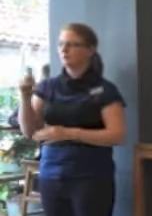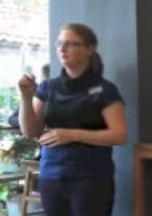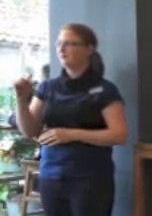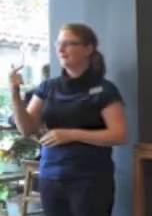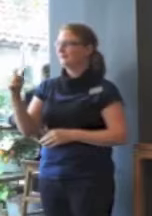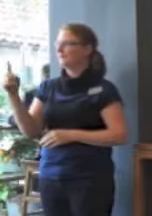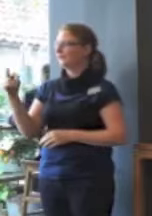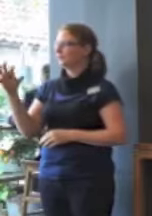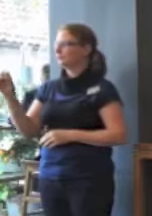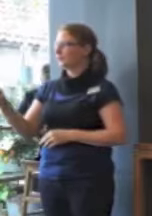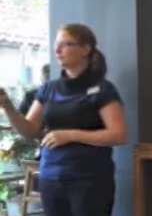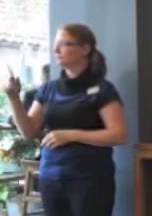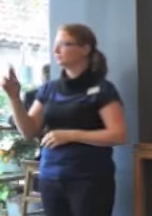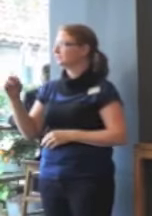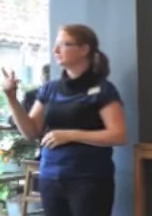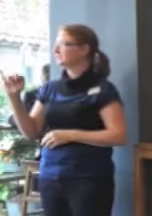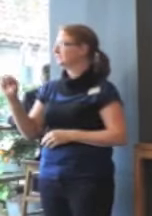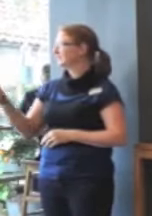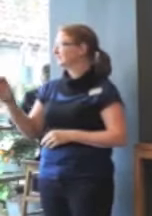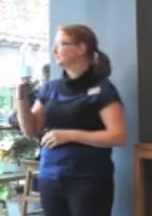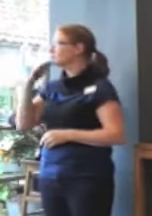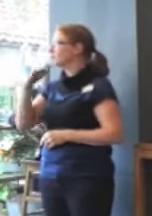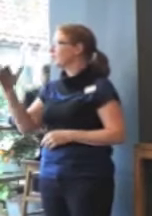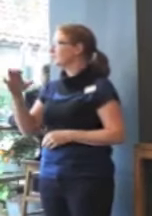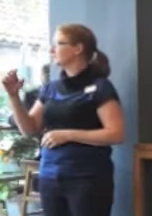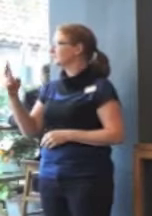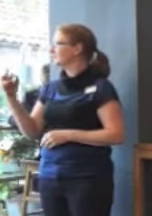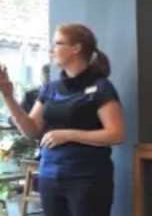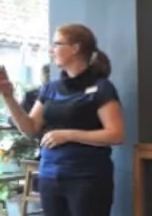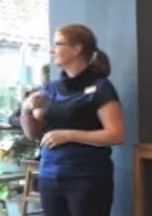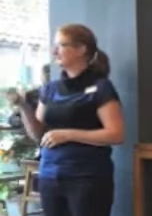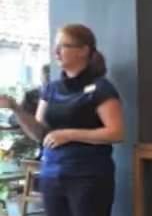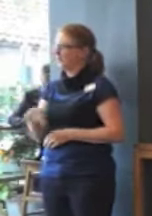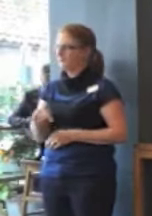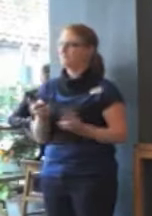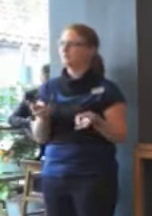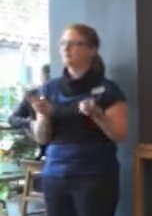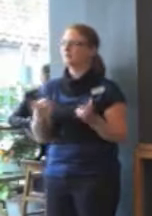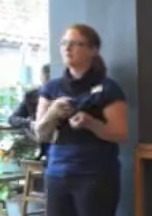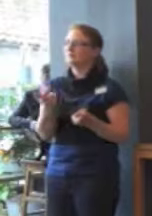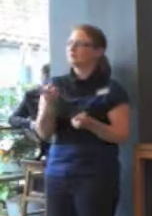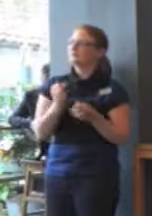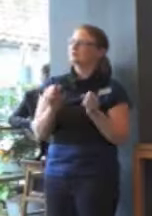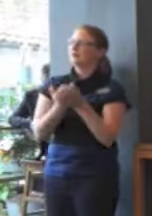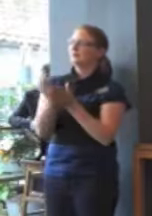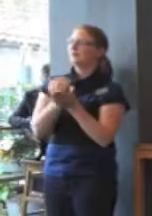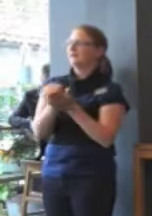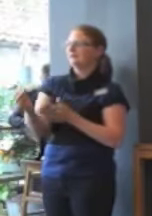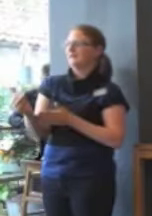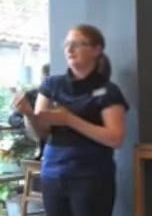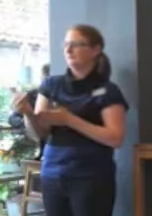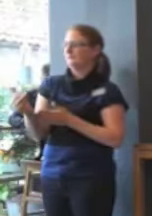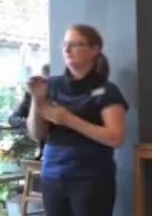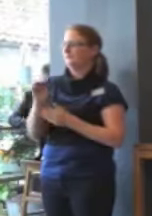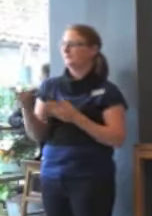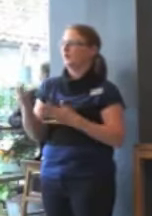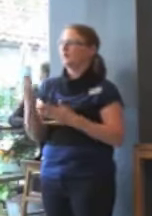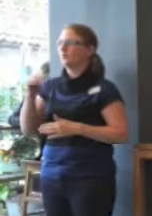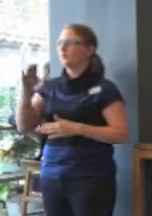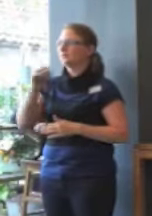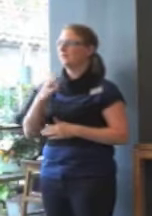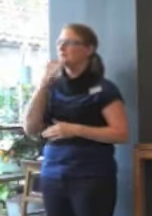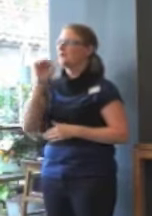Kerstin Sjösvärd komma fram och berätta precis om det som Åsa talade